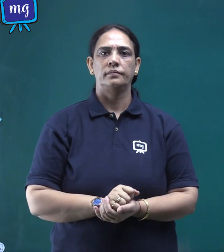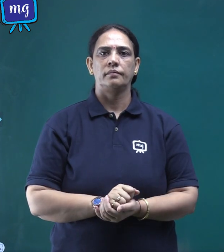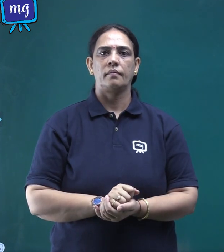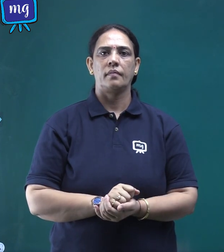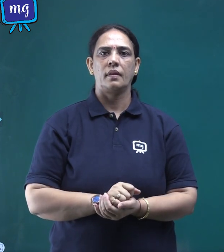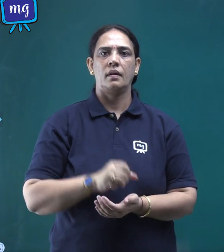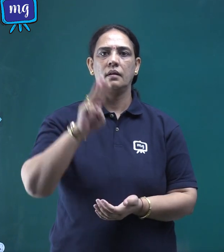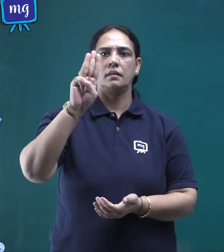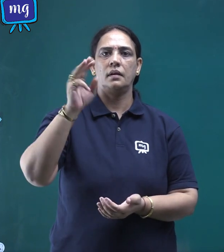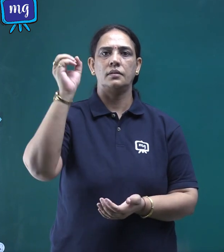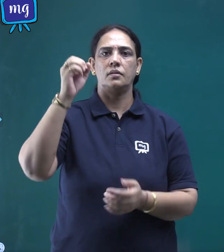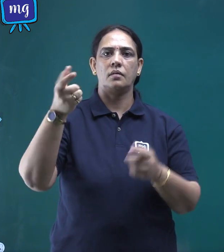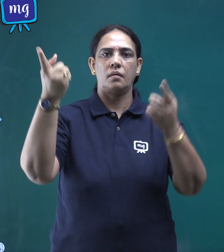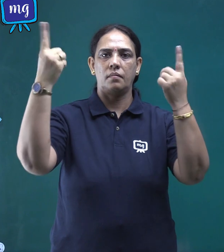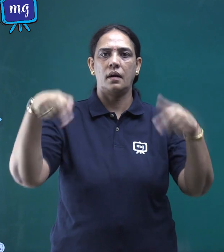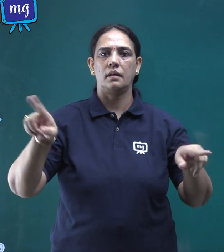30 का भाग देंगे